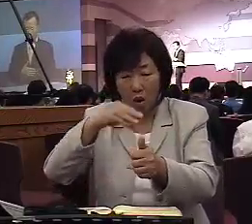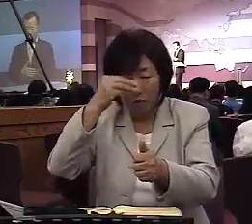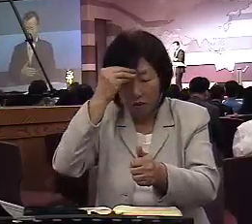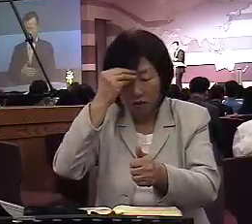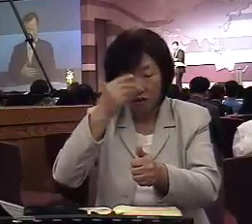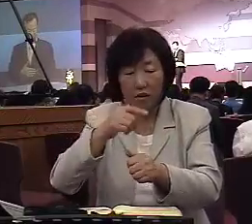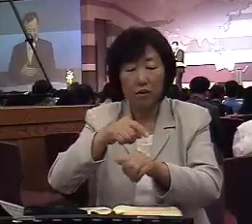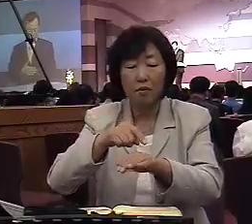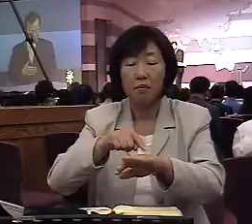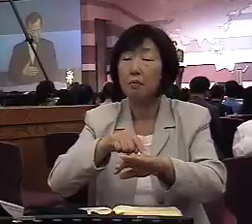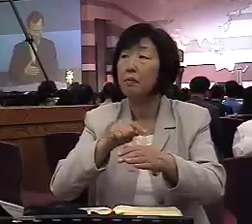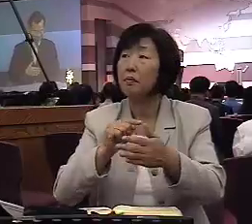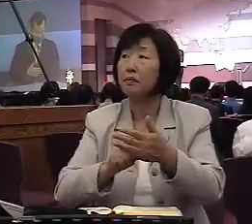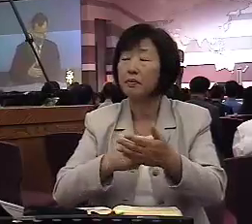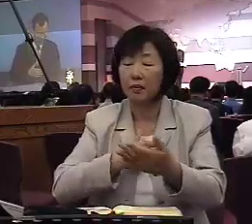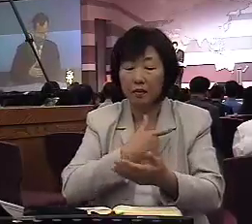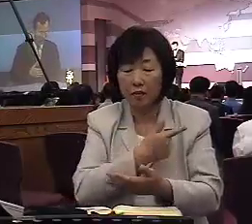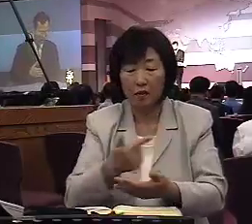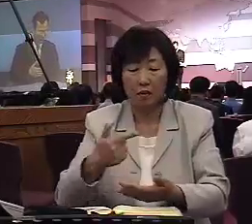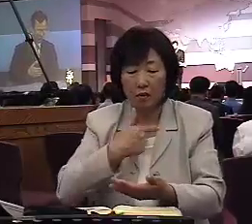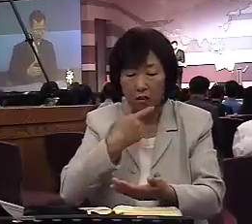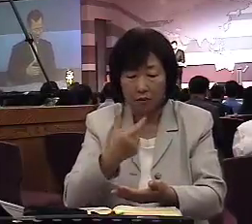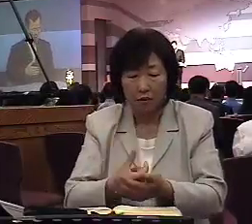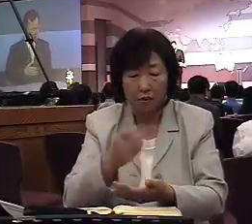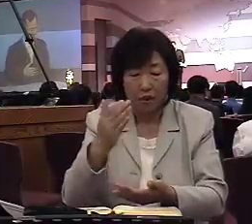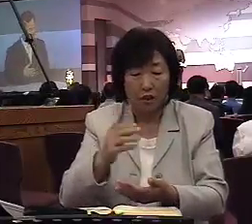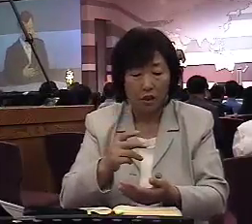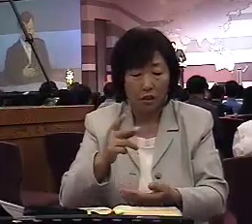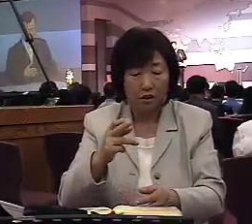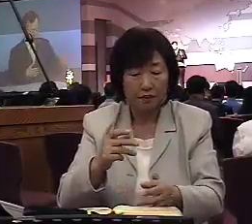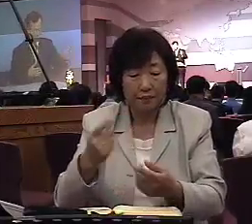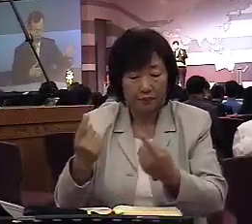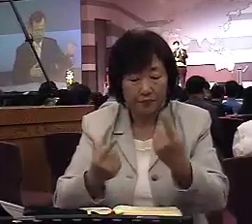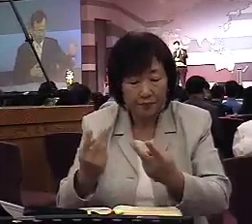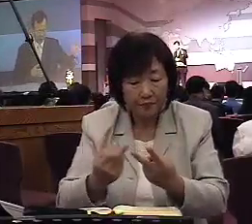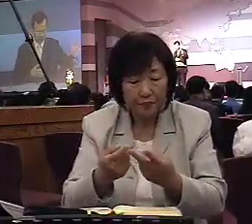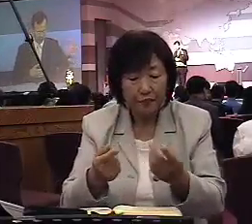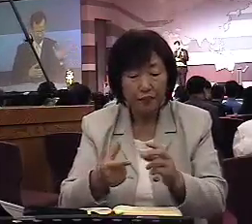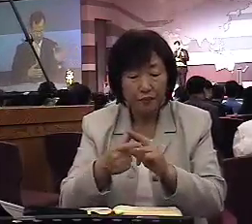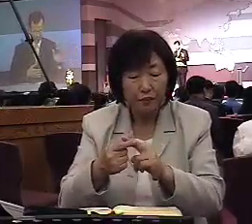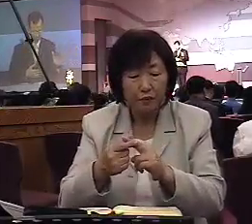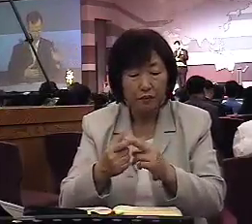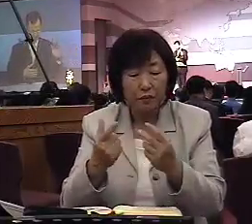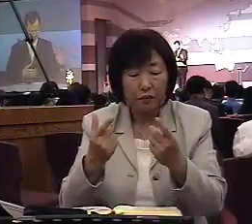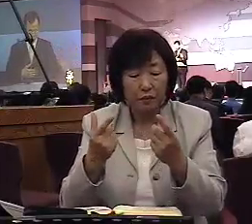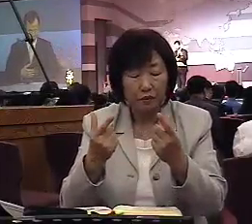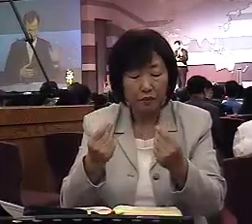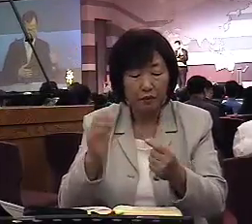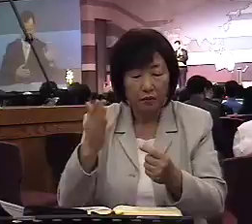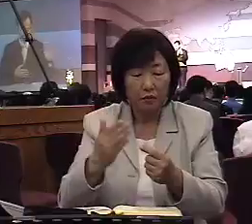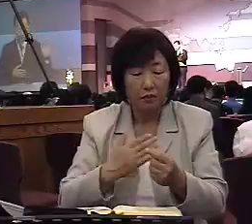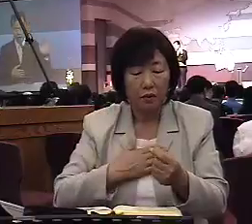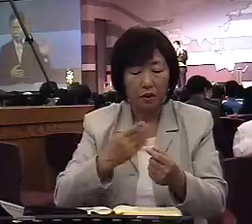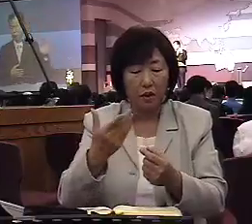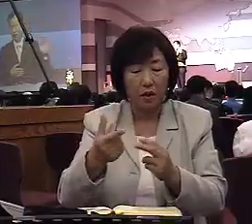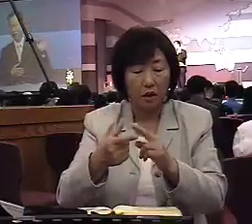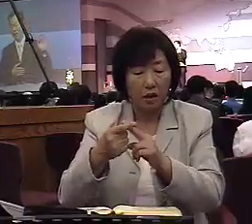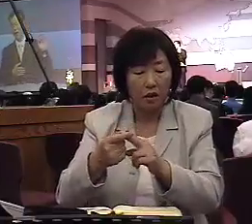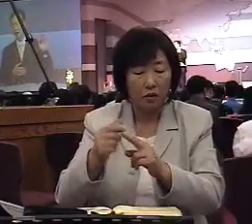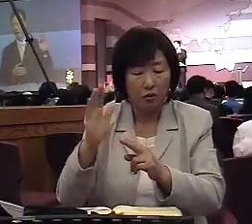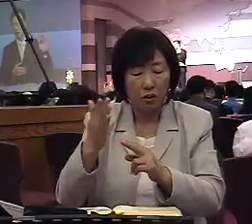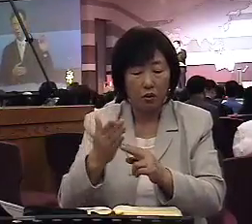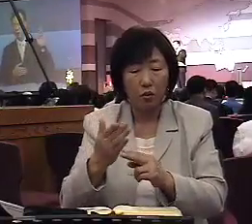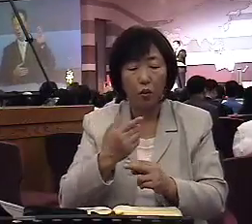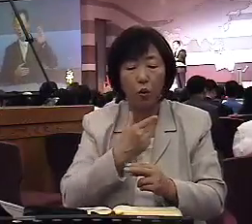마음이에요. 너무나 감동이 됩니다. 12절에 보면 형제들아 내가 너희와 같이 되었은즉 너희도 나와 같이 되기를